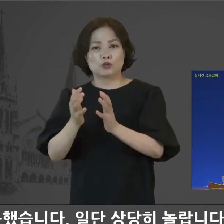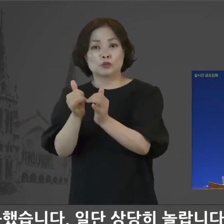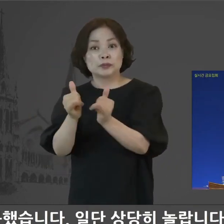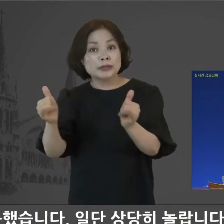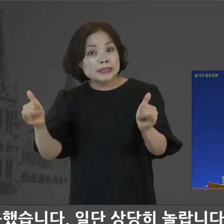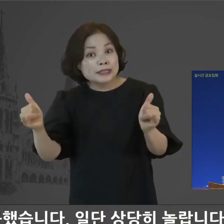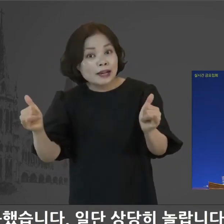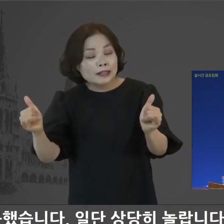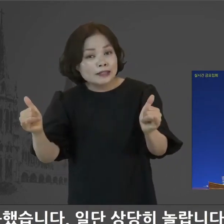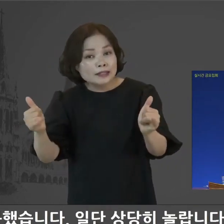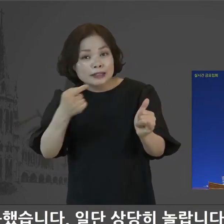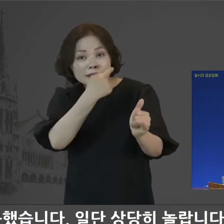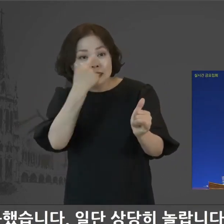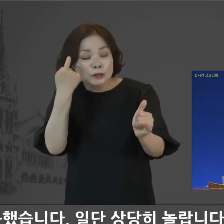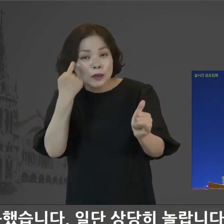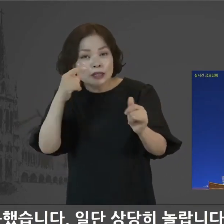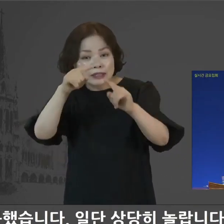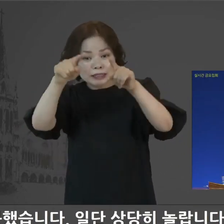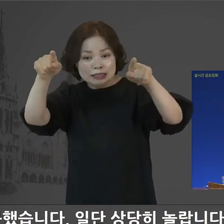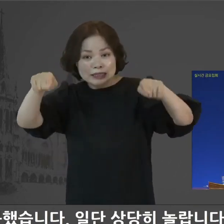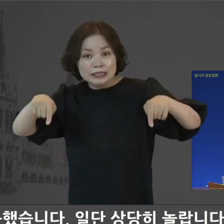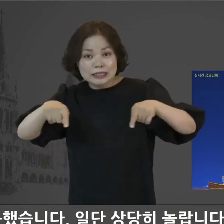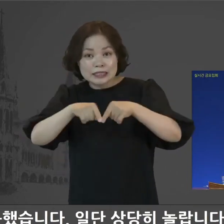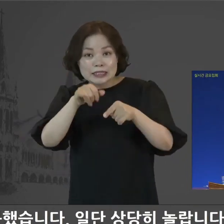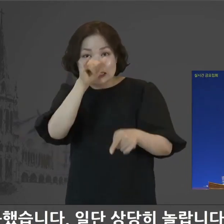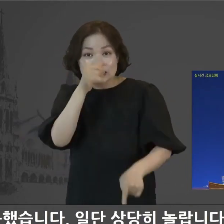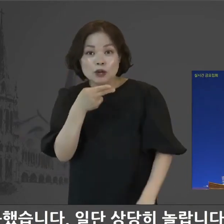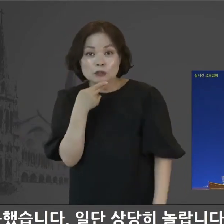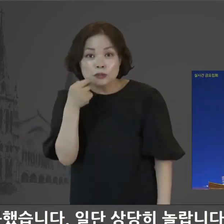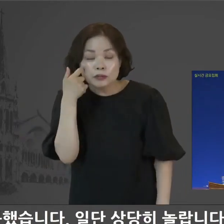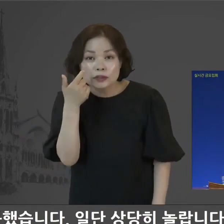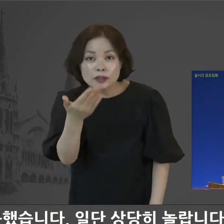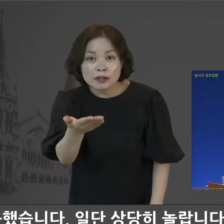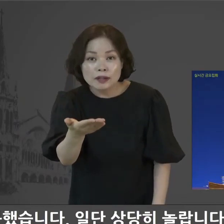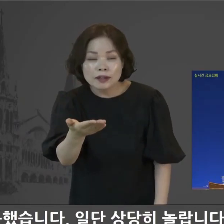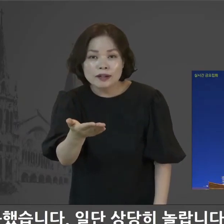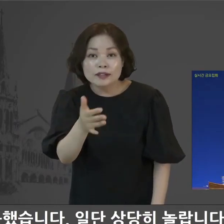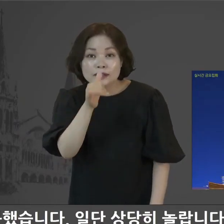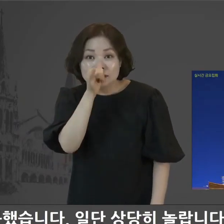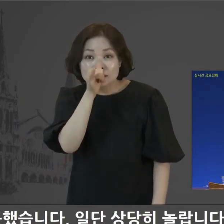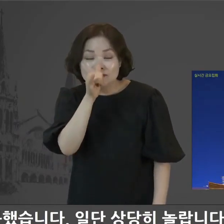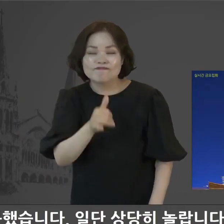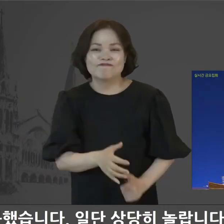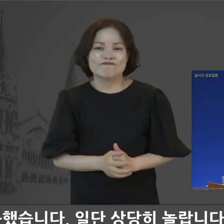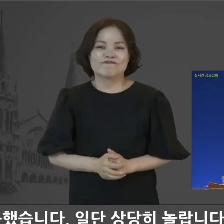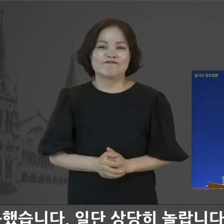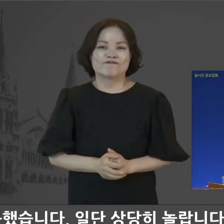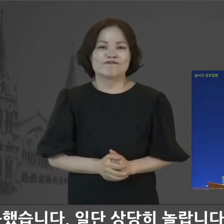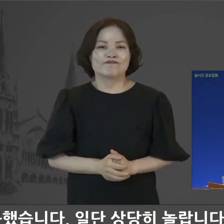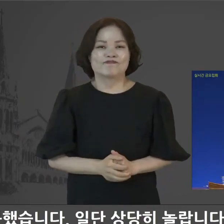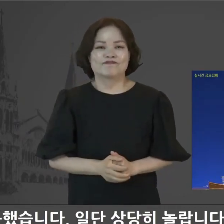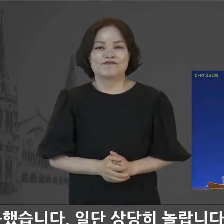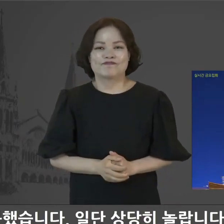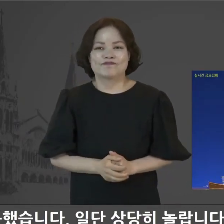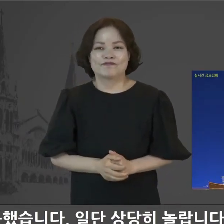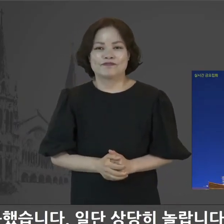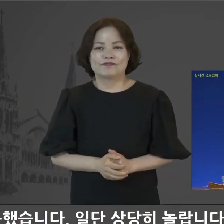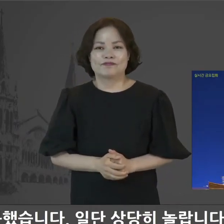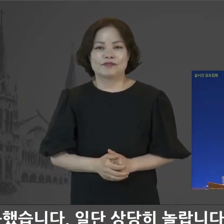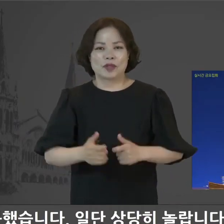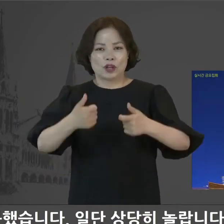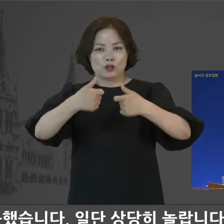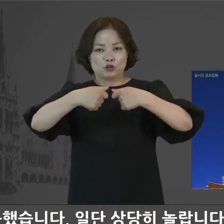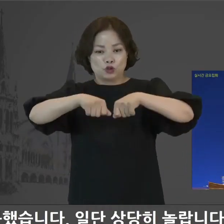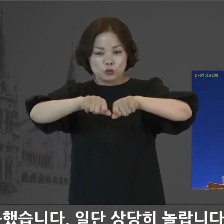국민이라는 것을 증명하는 증이 있습니까? 없습니까? 있지 않습니까? 뭐